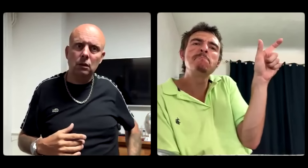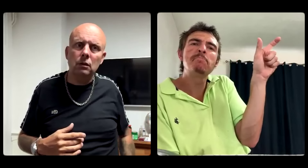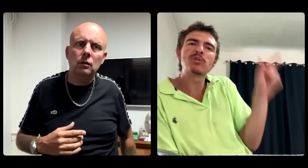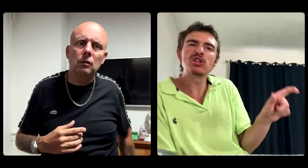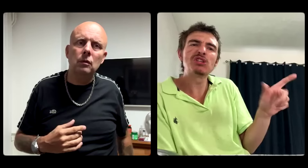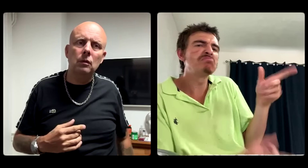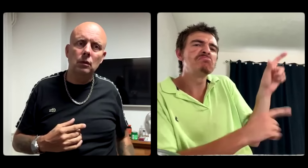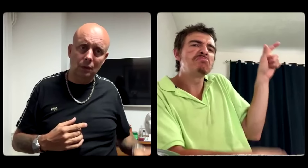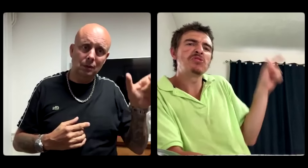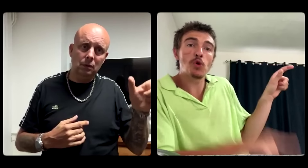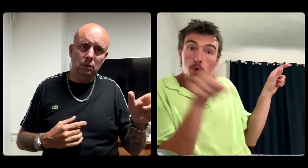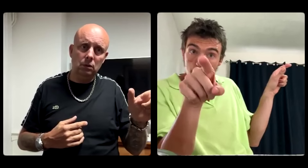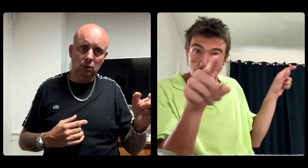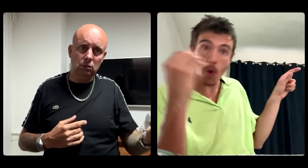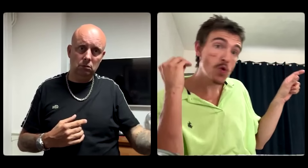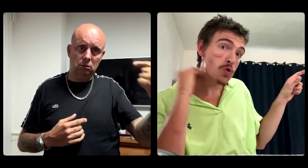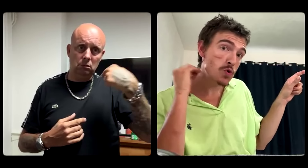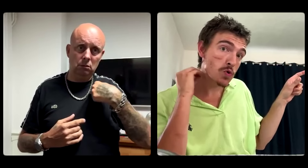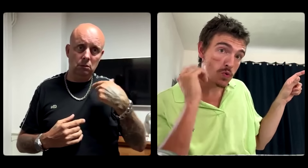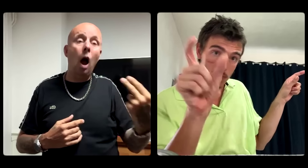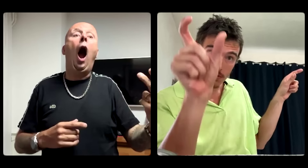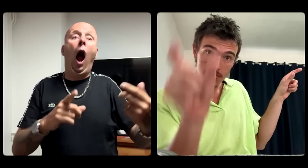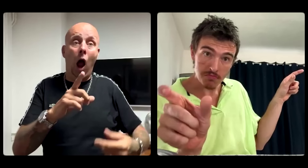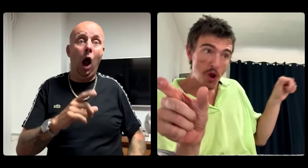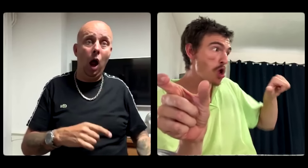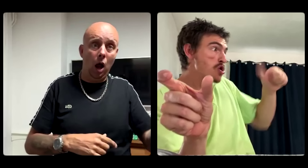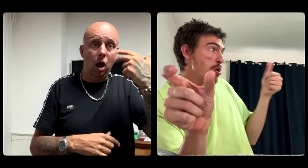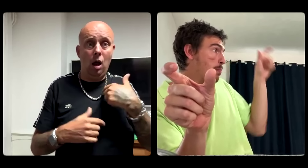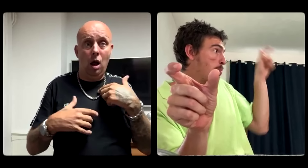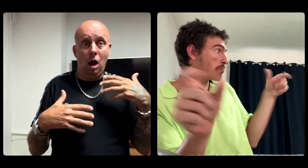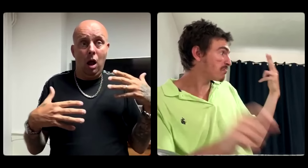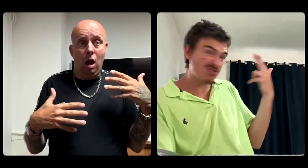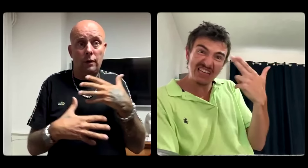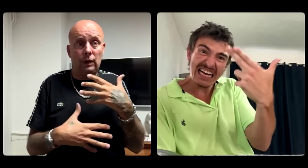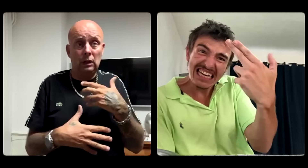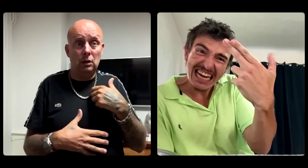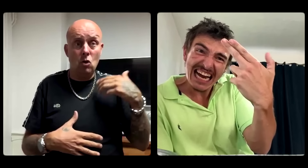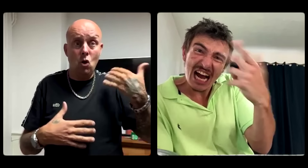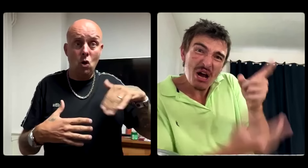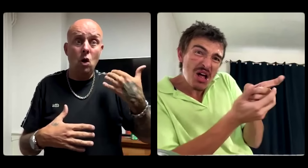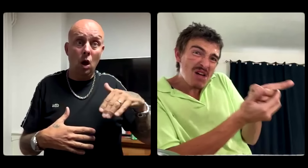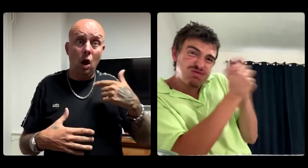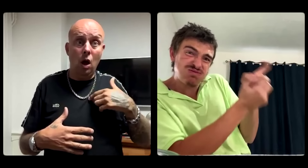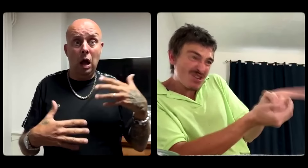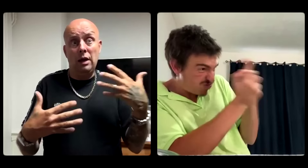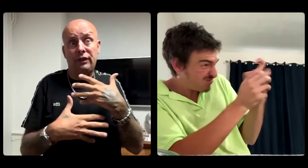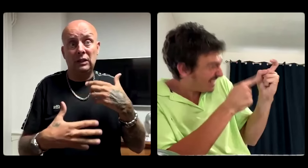Anyways, dus in het donker, als er weinig lantaarns zijn, dan ga je beter.